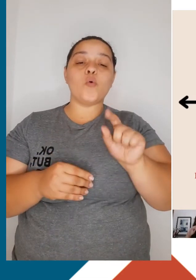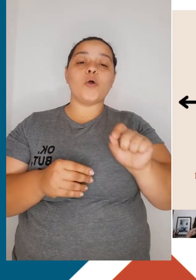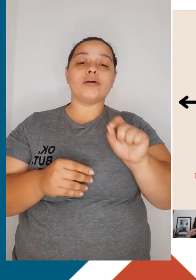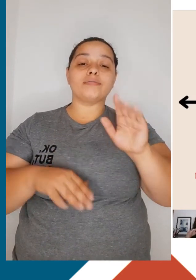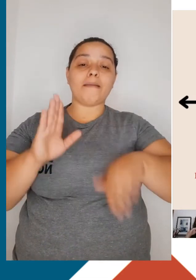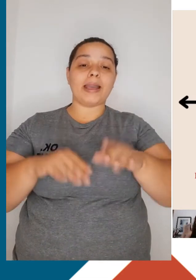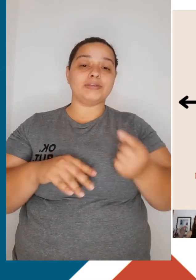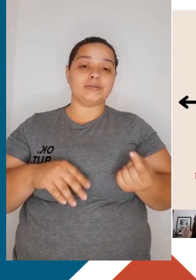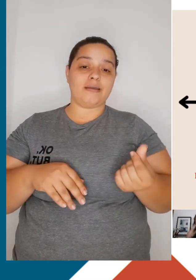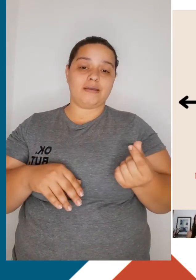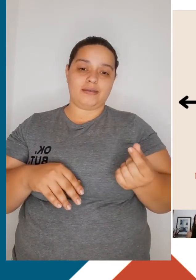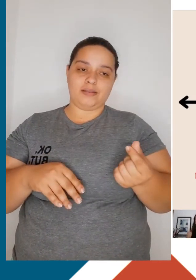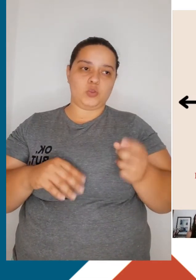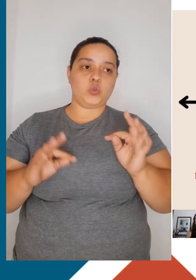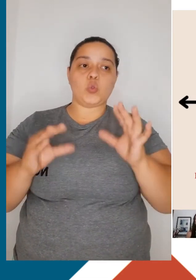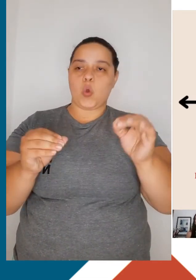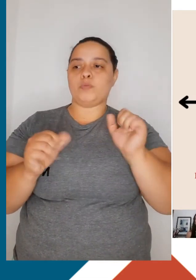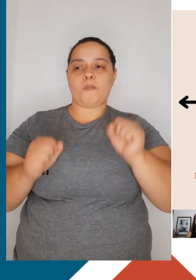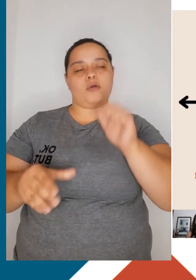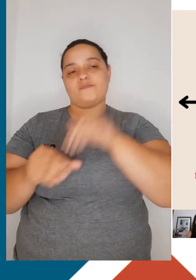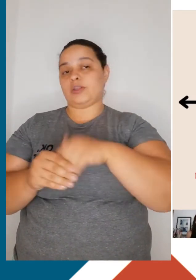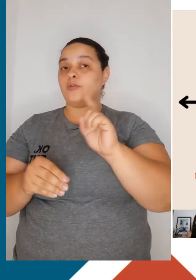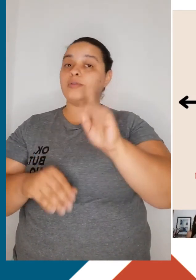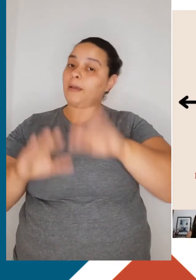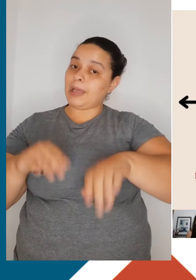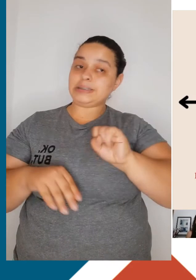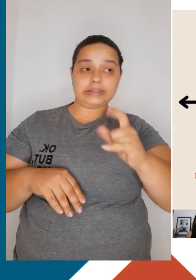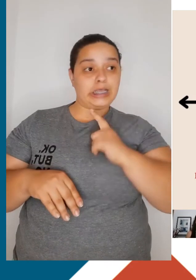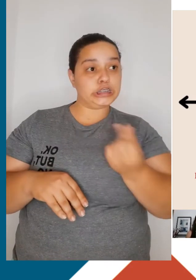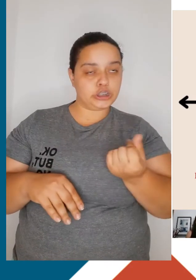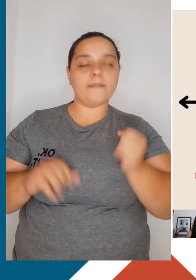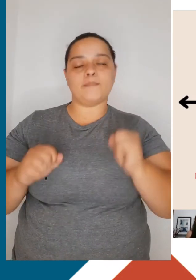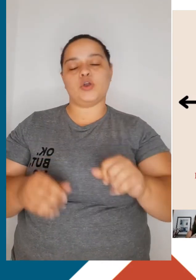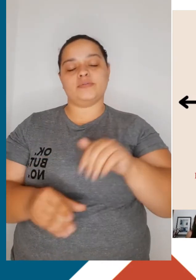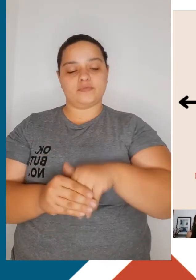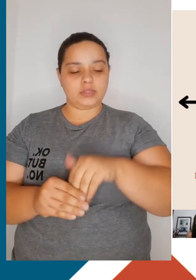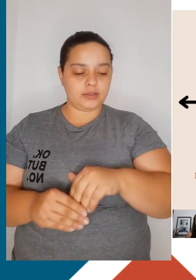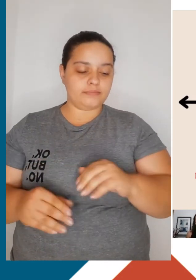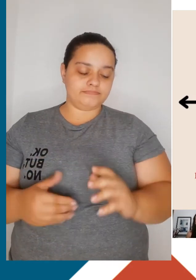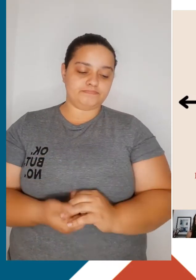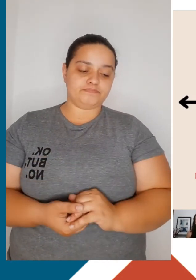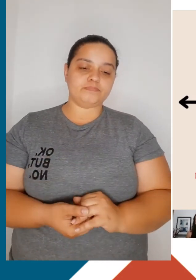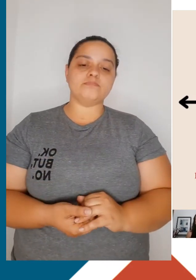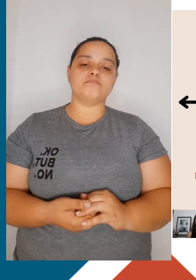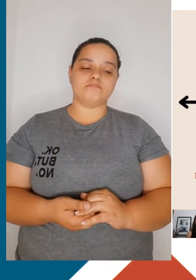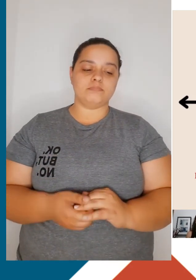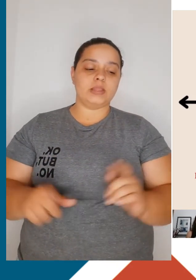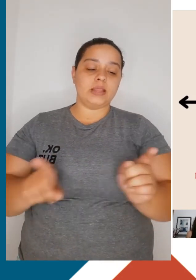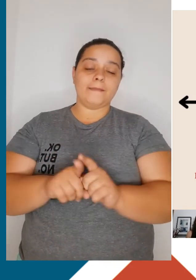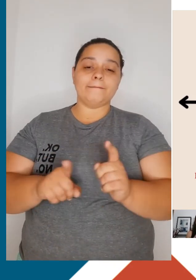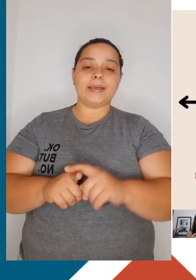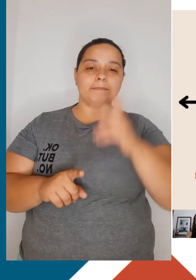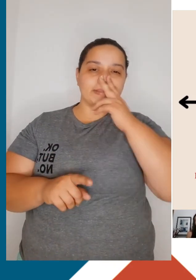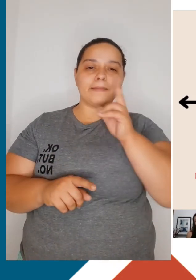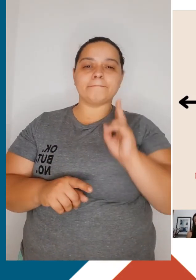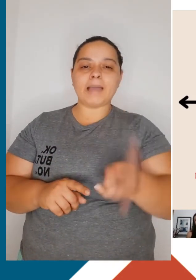né? O que limita a participação dos populares no processo político. E as demandas mais populares, como o congelamento do preço